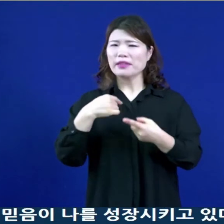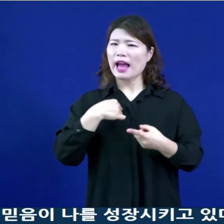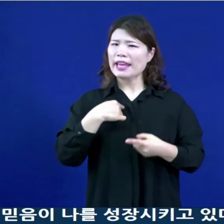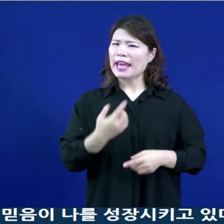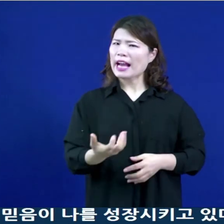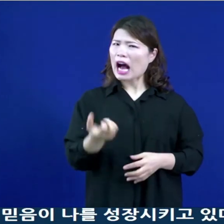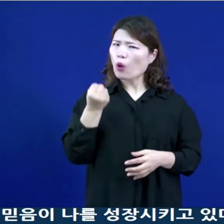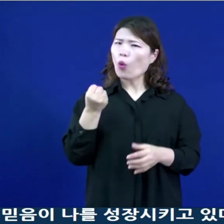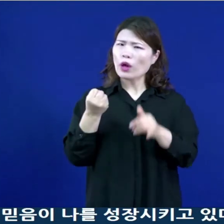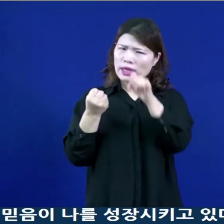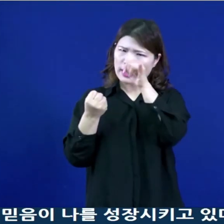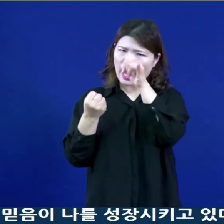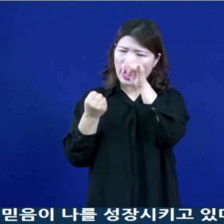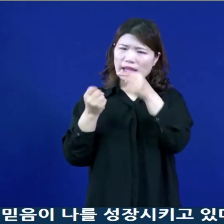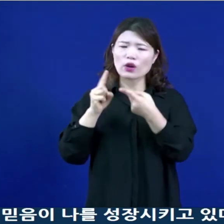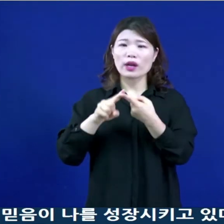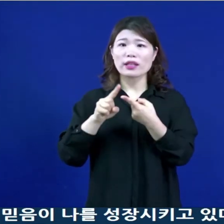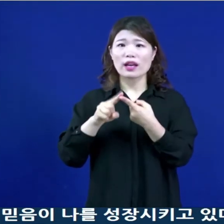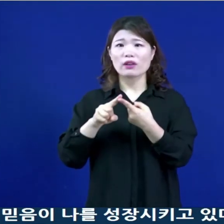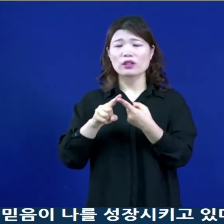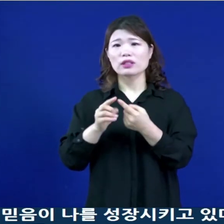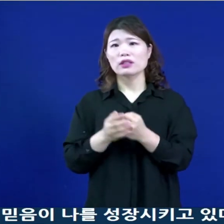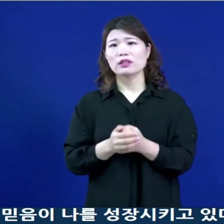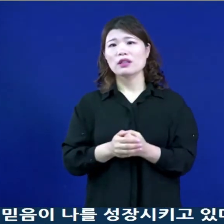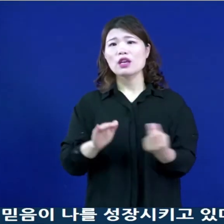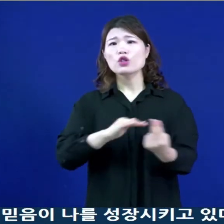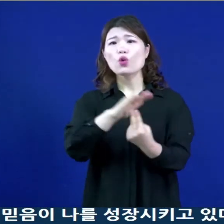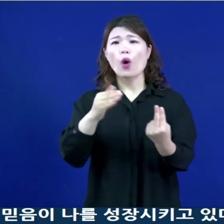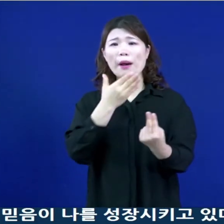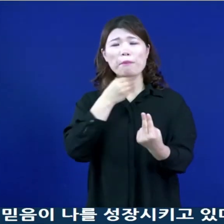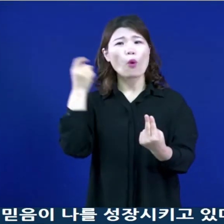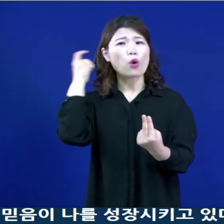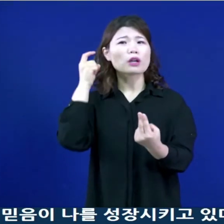것이 요한복음의 목적이라 얘기하는 것이죠.